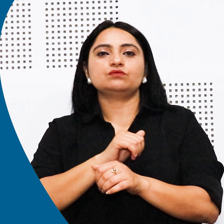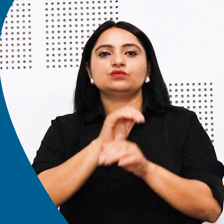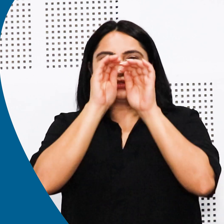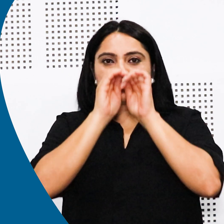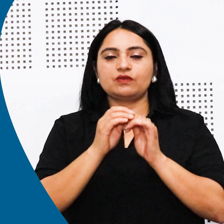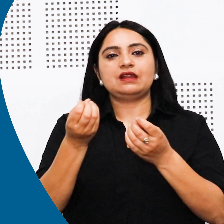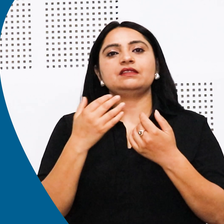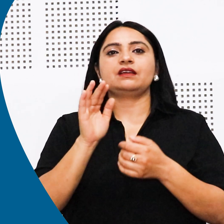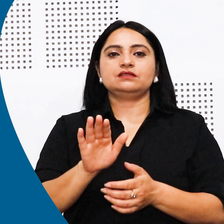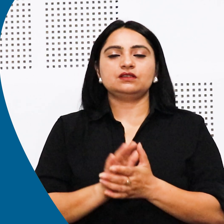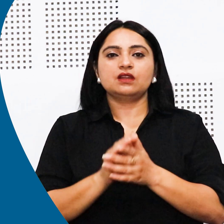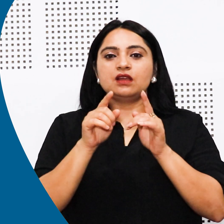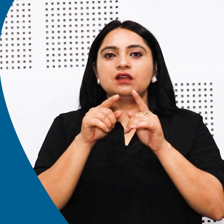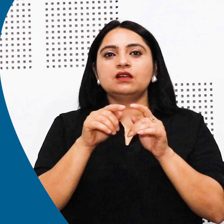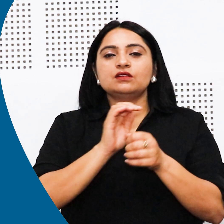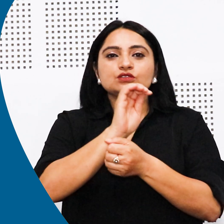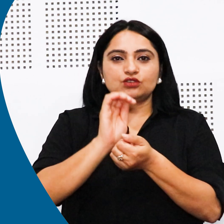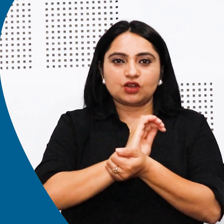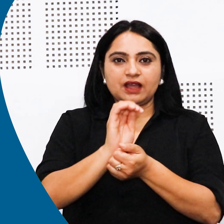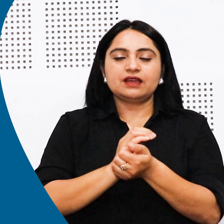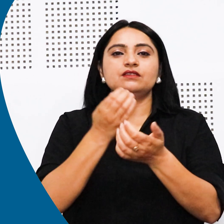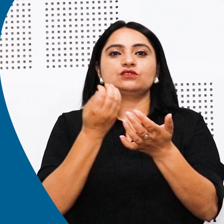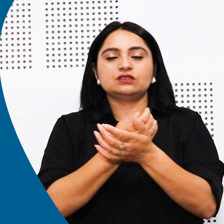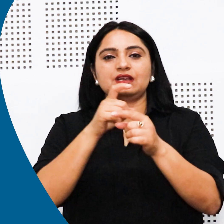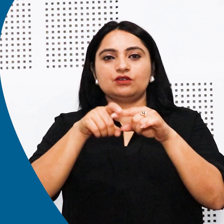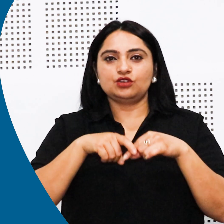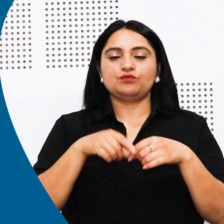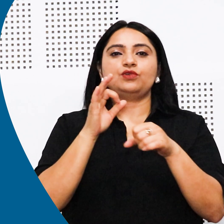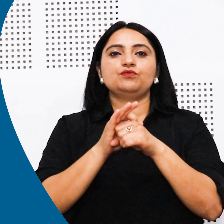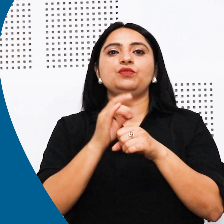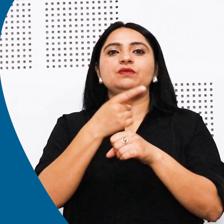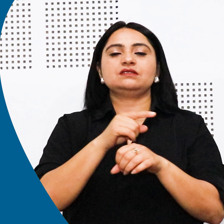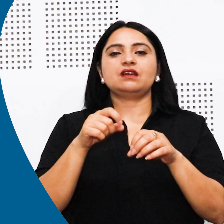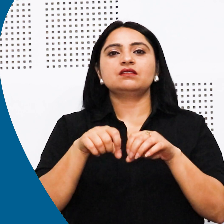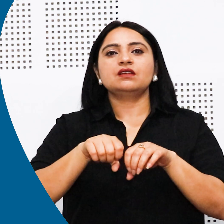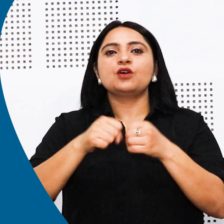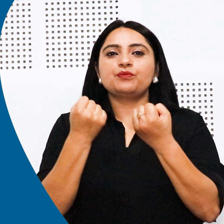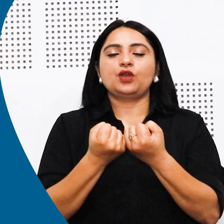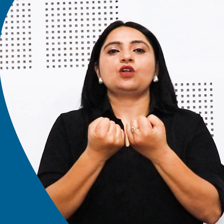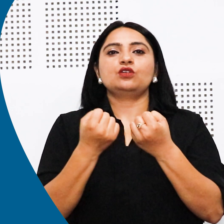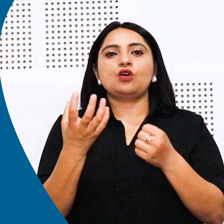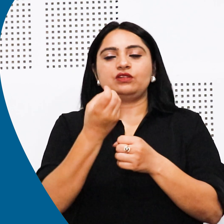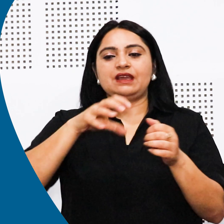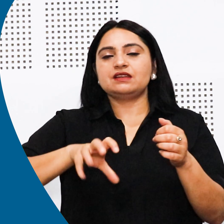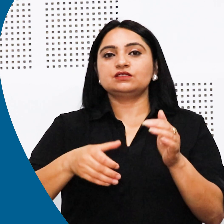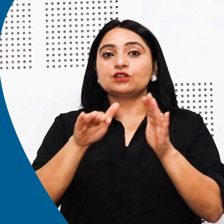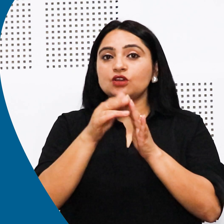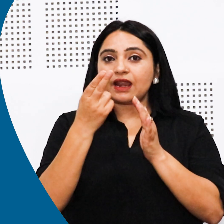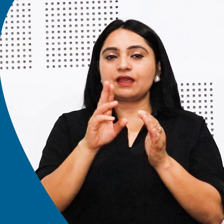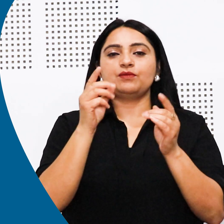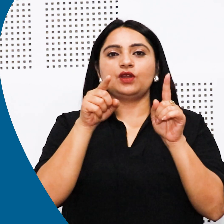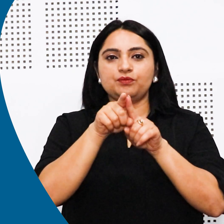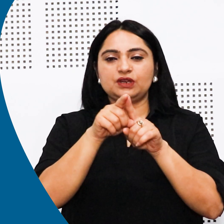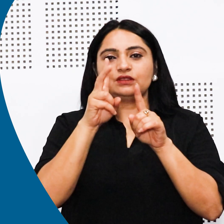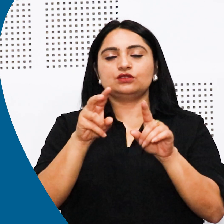दिने गरेका छन्। सहकारी संस्थाको नियमन, व्यवस्थापन र विघटनको अधिकार स्थानीय तहलाई भए पनि त्यसको